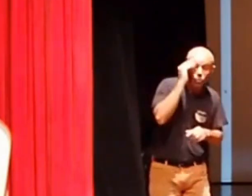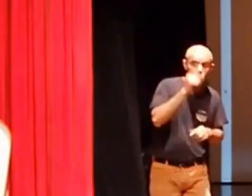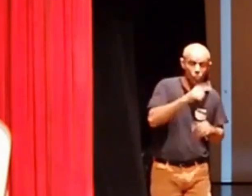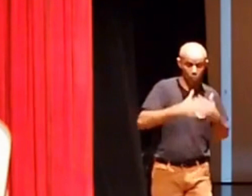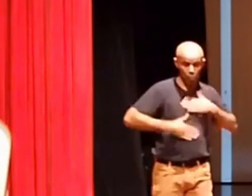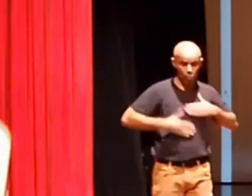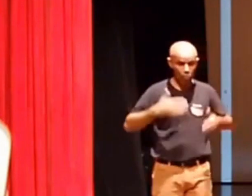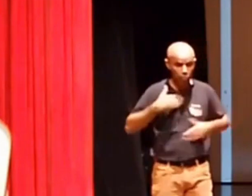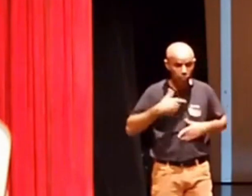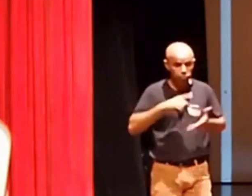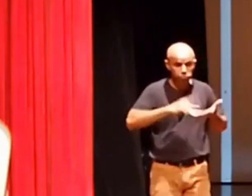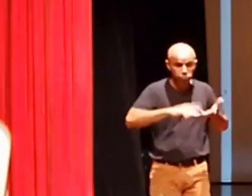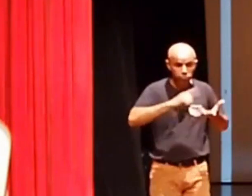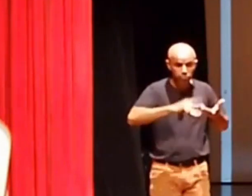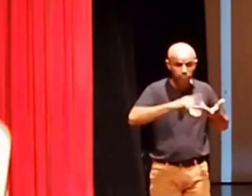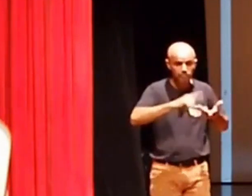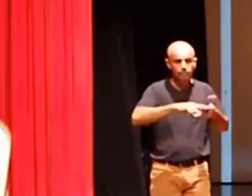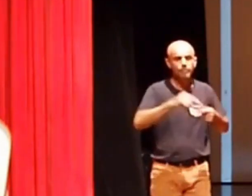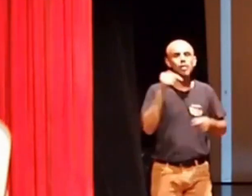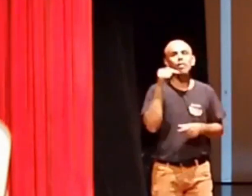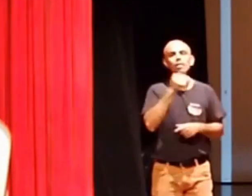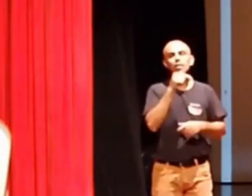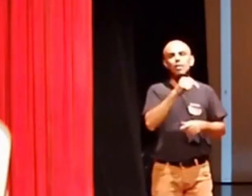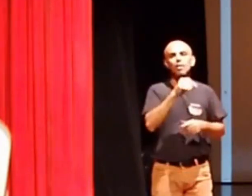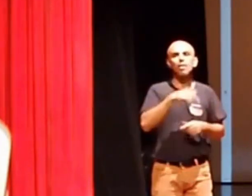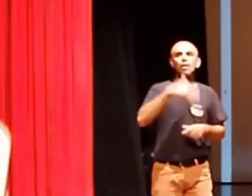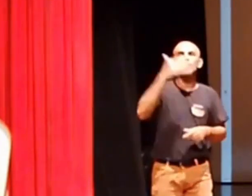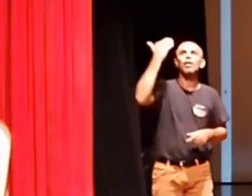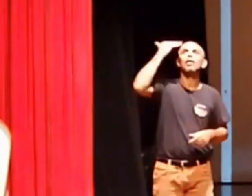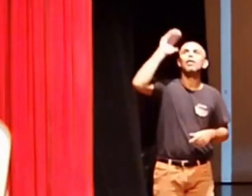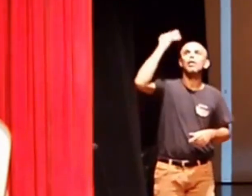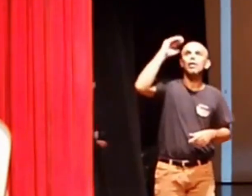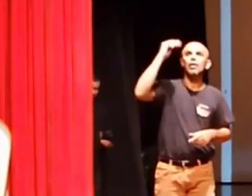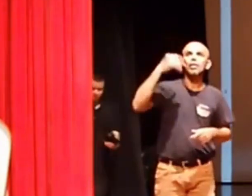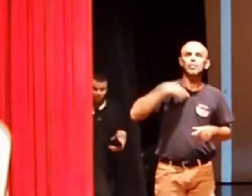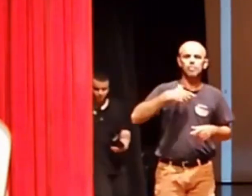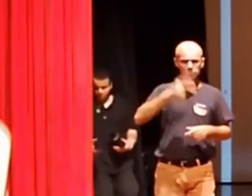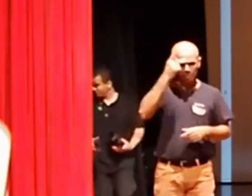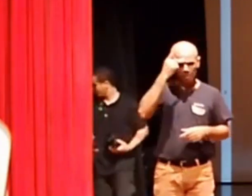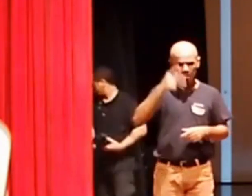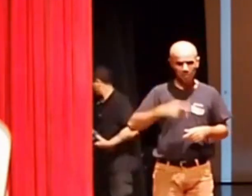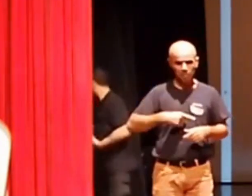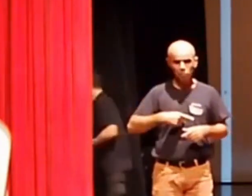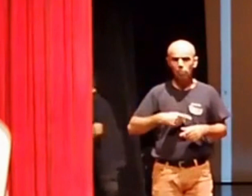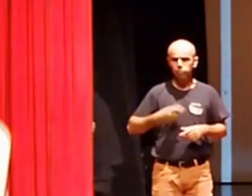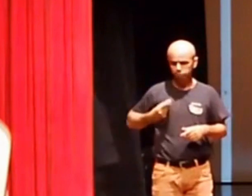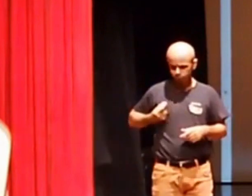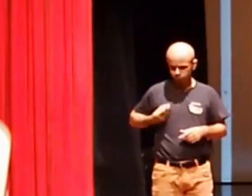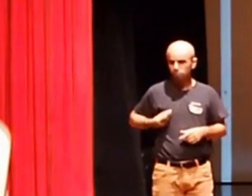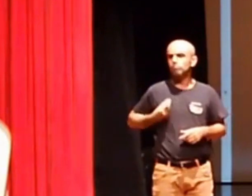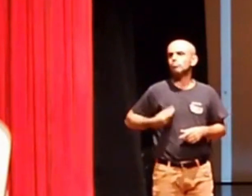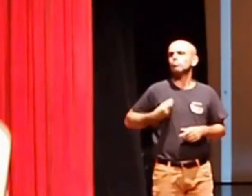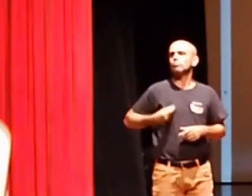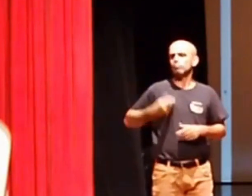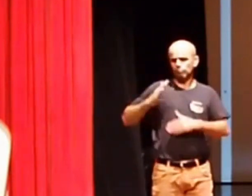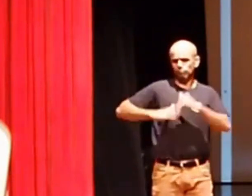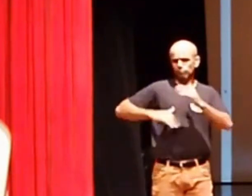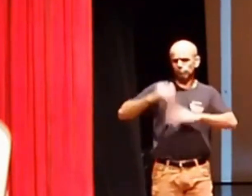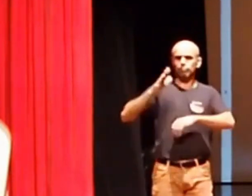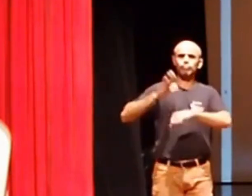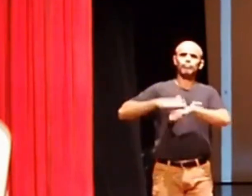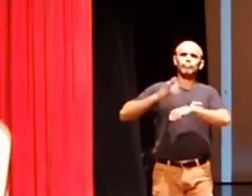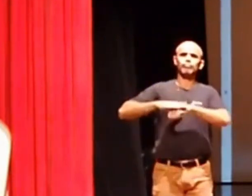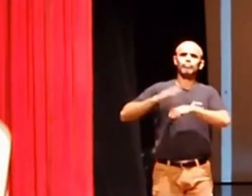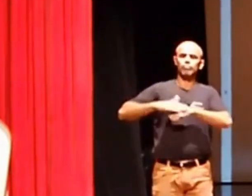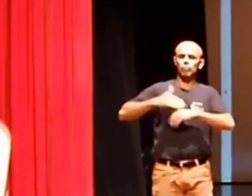corpo dele e que a partir disso ele consiga efetivamente levar isso para a vida dele e aplicar isso